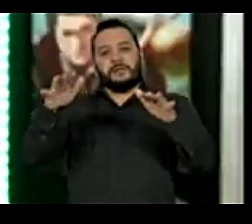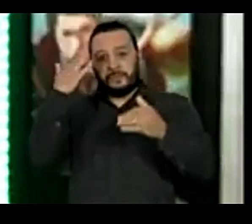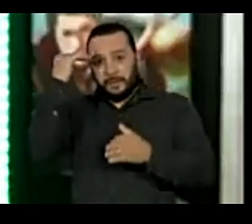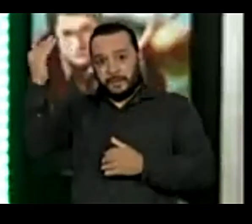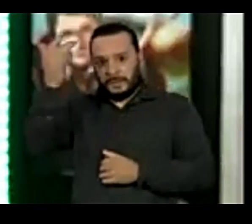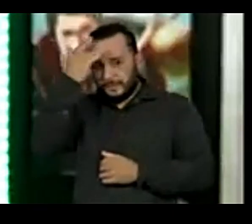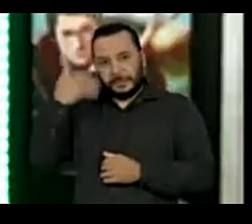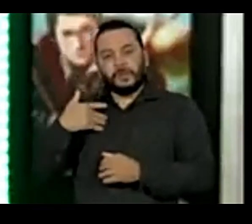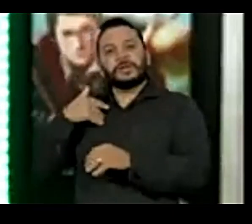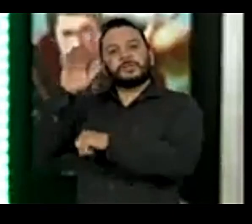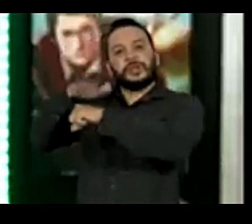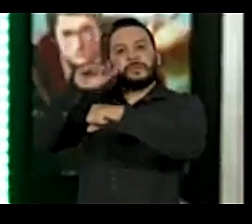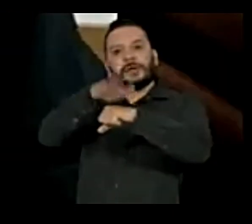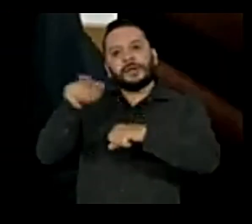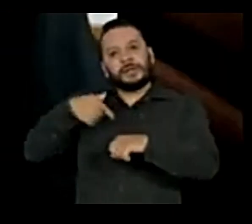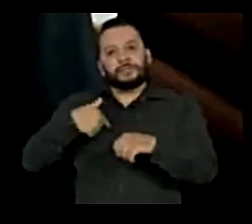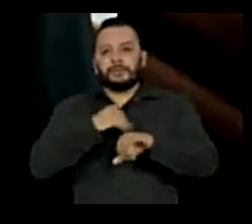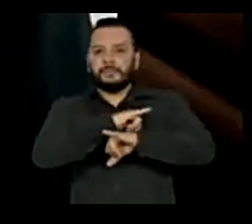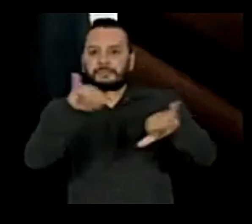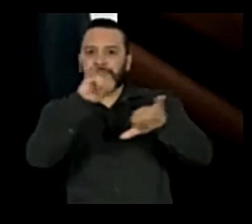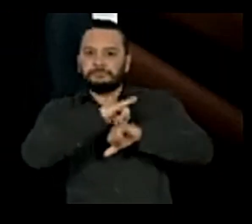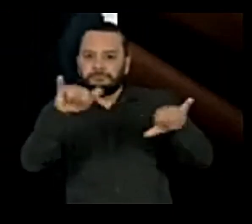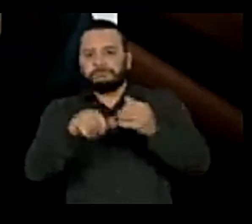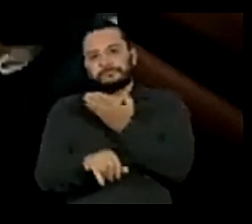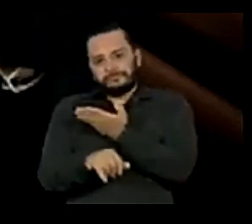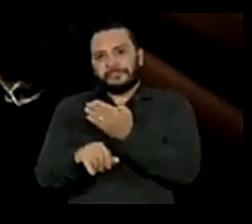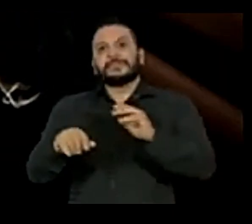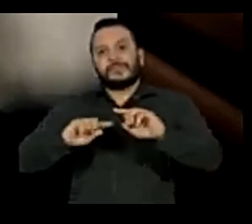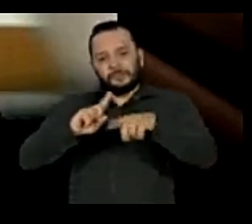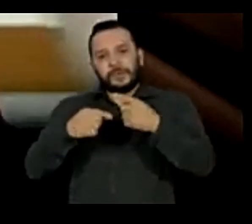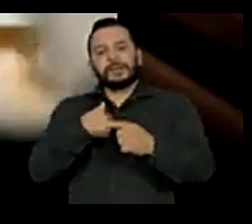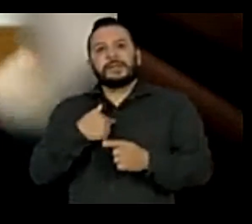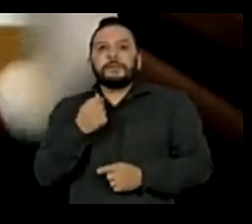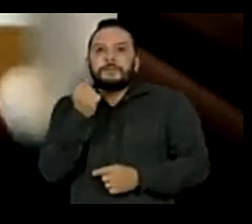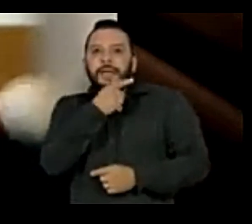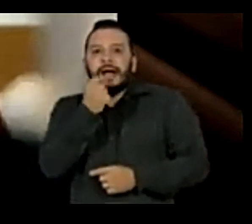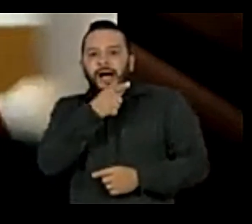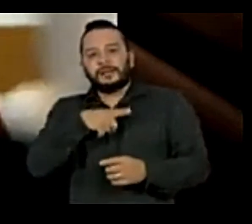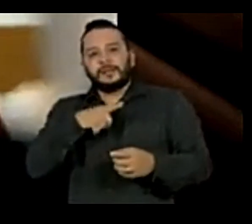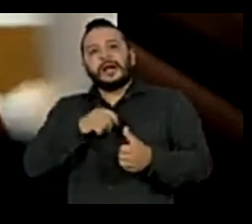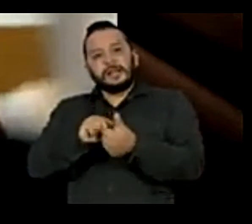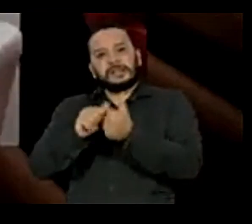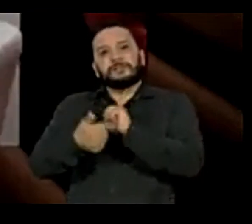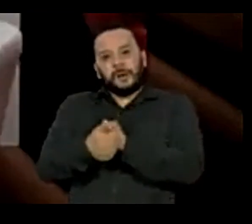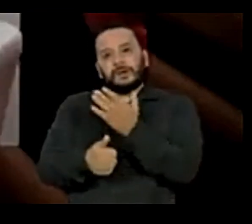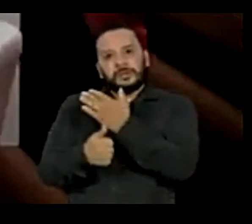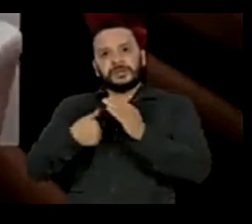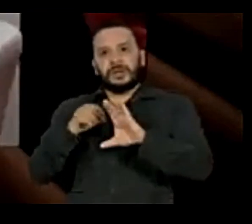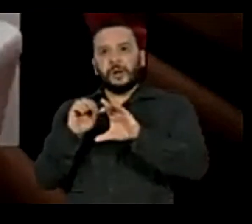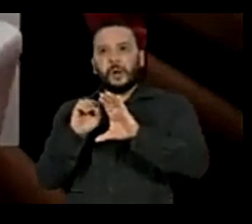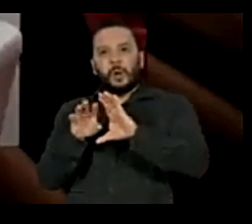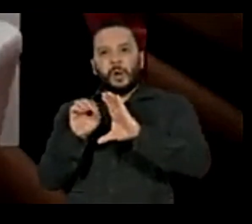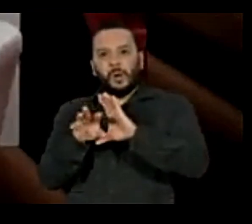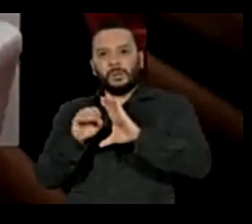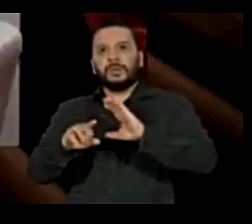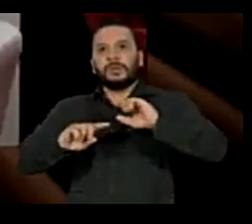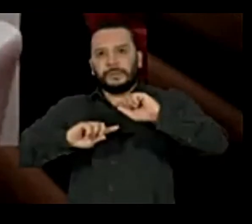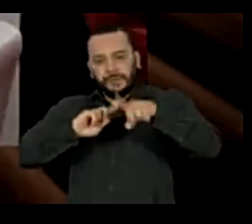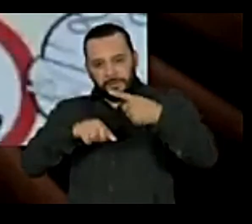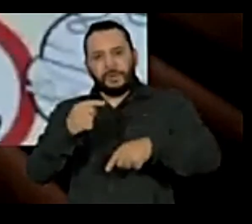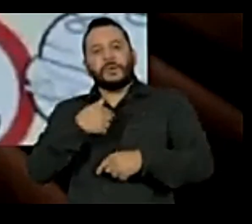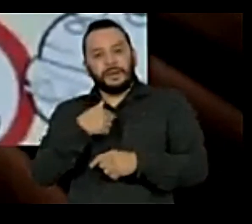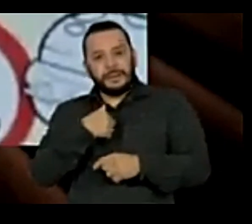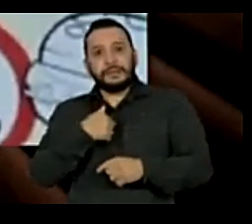várias campanhas publicitárias. Em seguida, criou um quadro de humor no Esporte Espetacular da Rede Globo e, pouco depois,